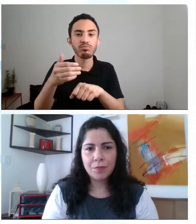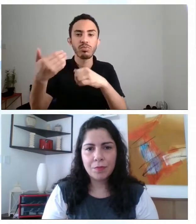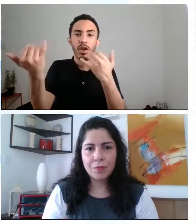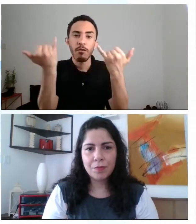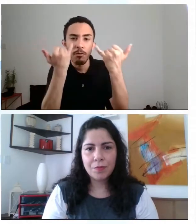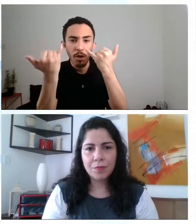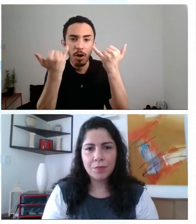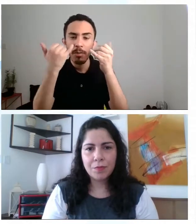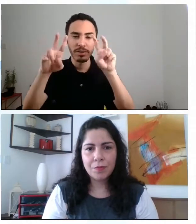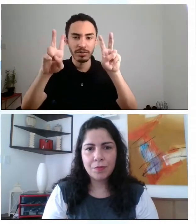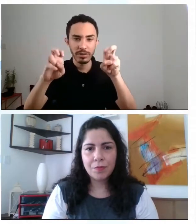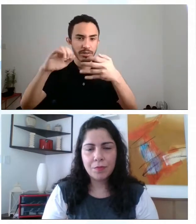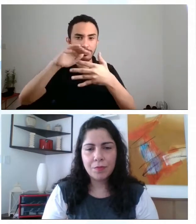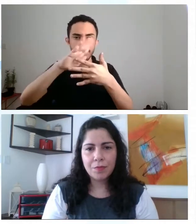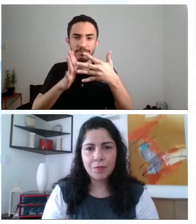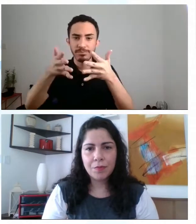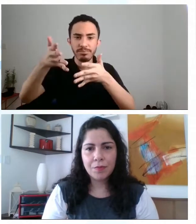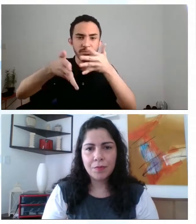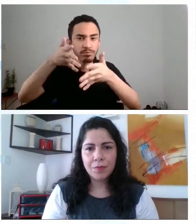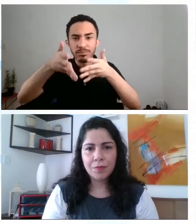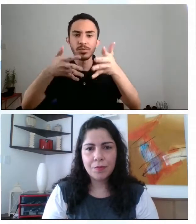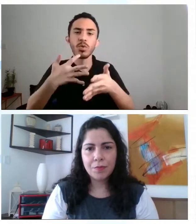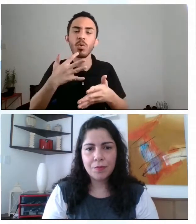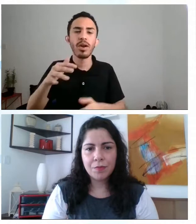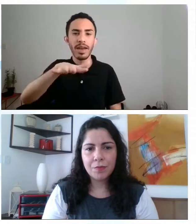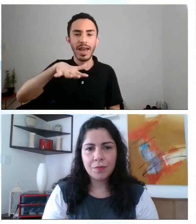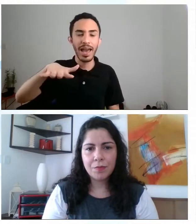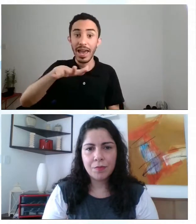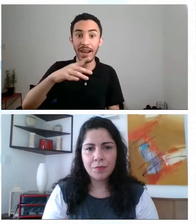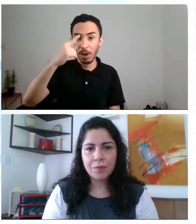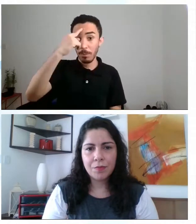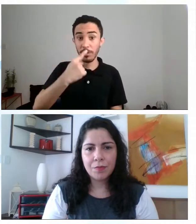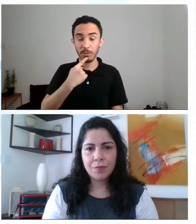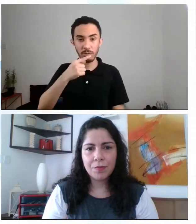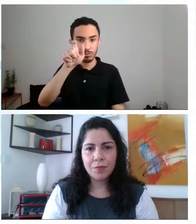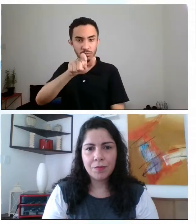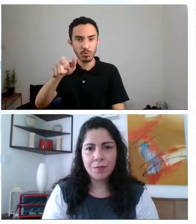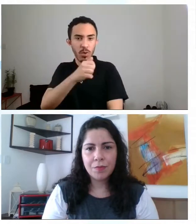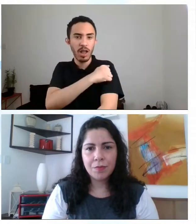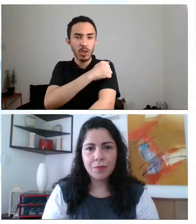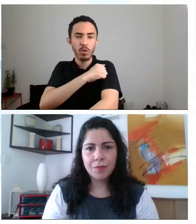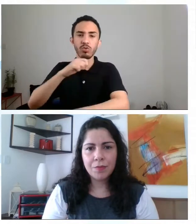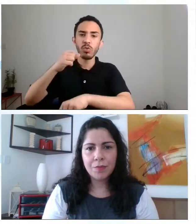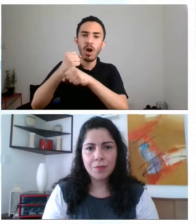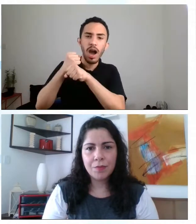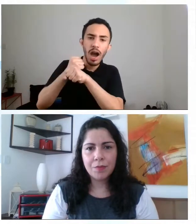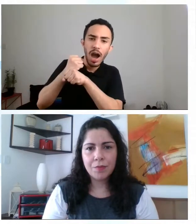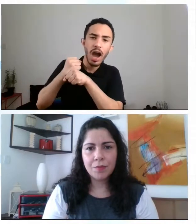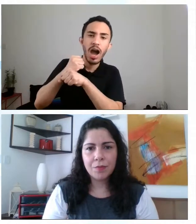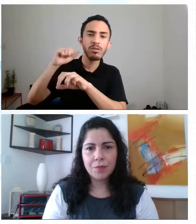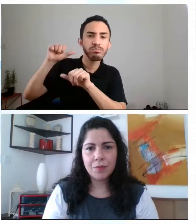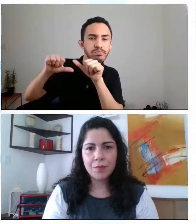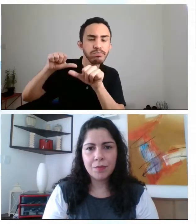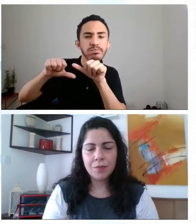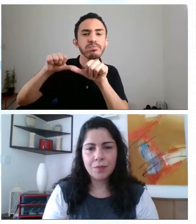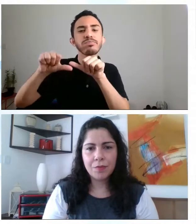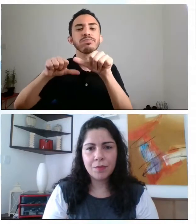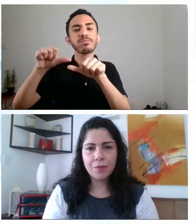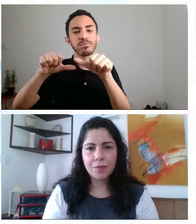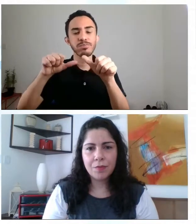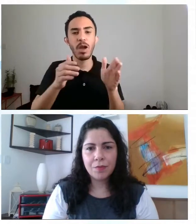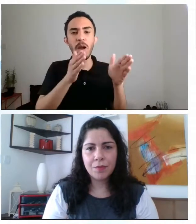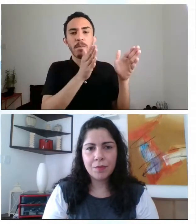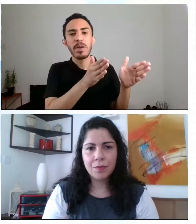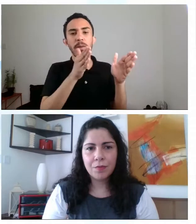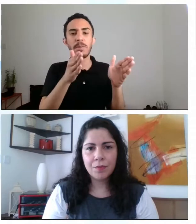acesso a essas informações específicas. Então, o perfil do aluno vem mudando ao longo da existência dos